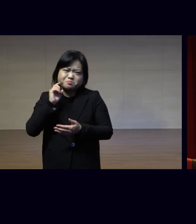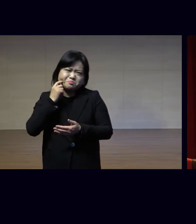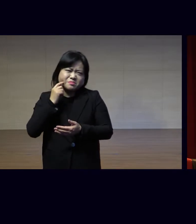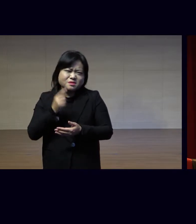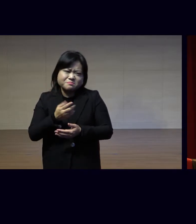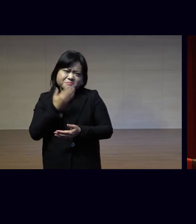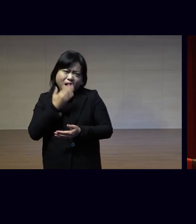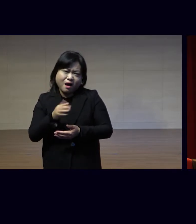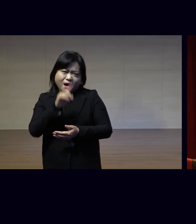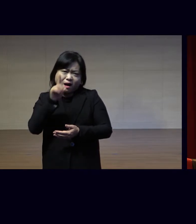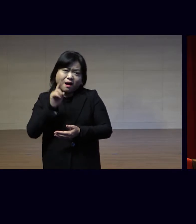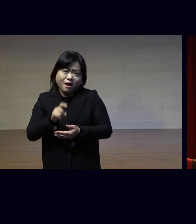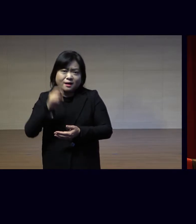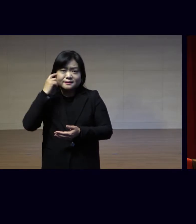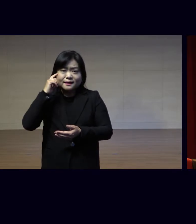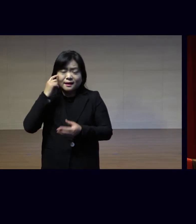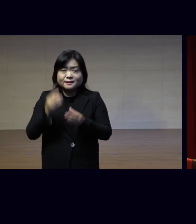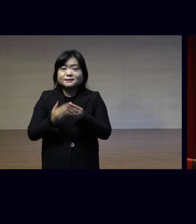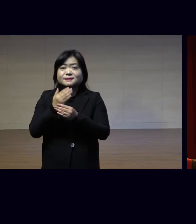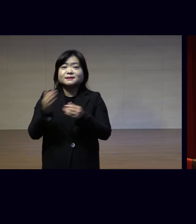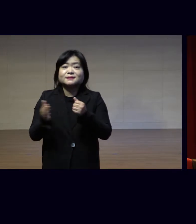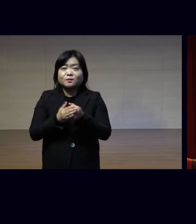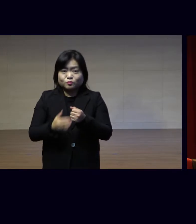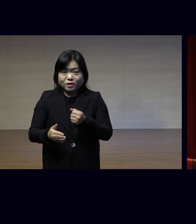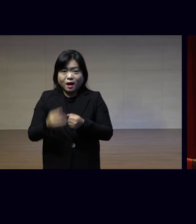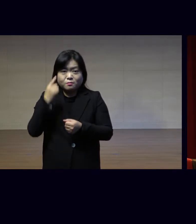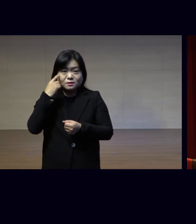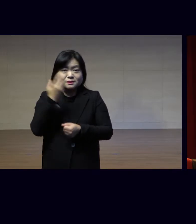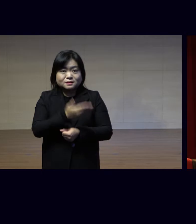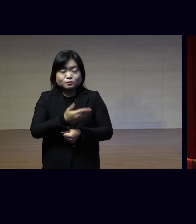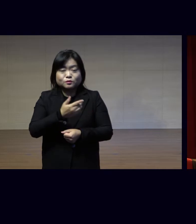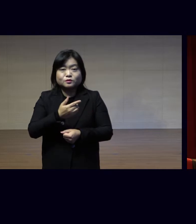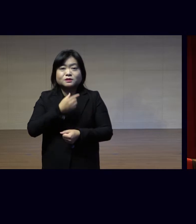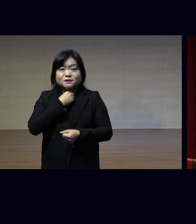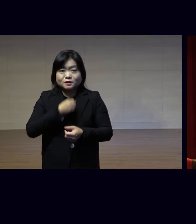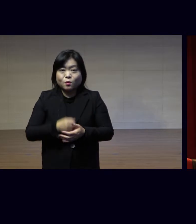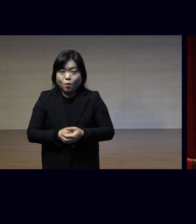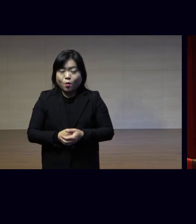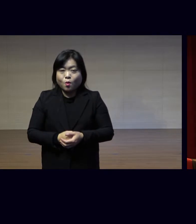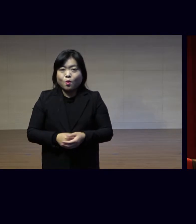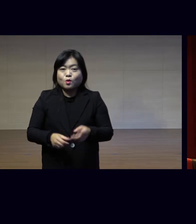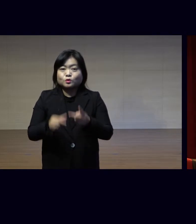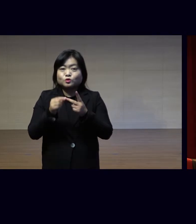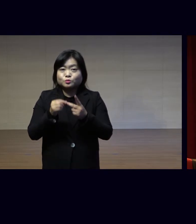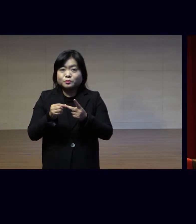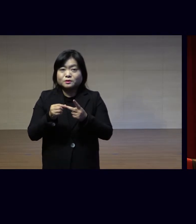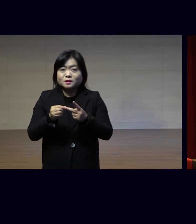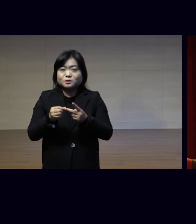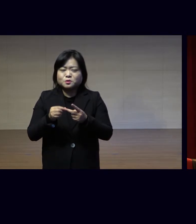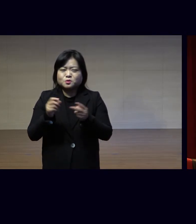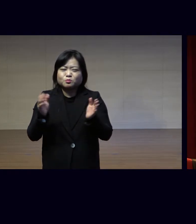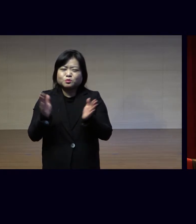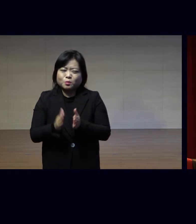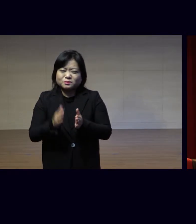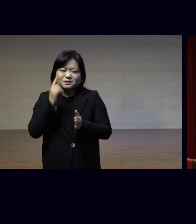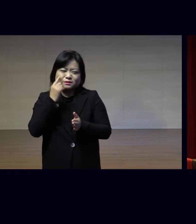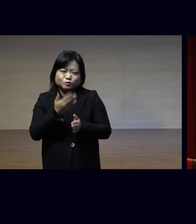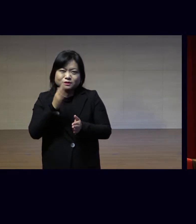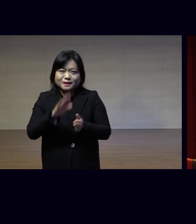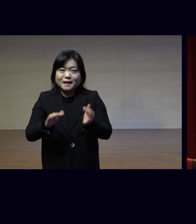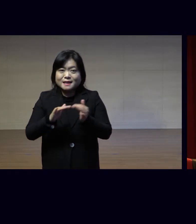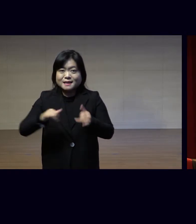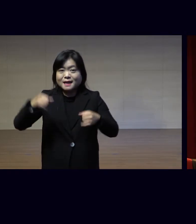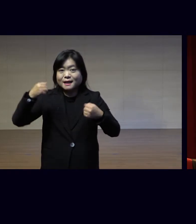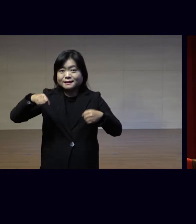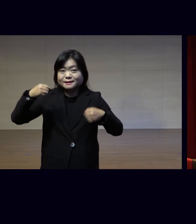뛰어났을까? 그런 생각이 들기 때문에 한번 질문을 드리고요. 두 번째 질문은 좀 지엽적인 것인데 그